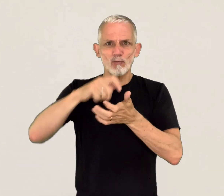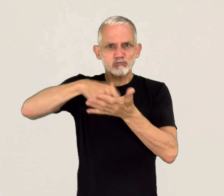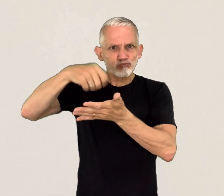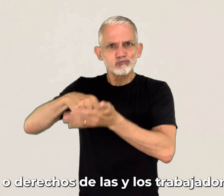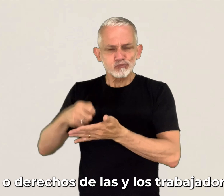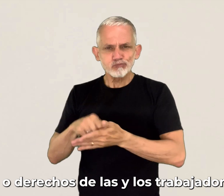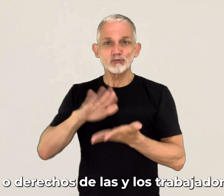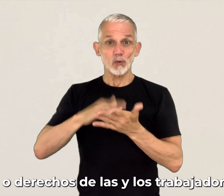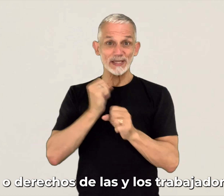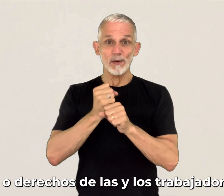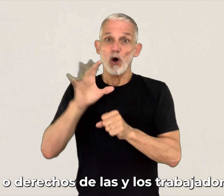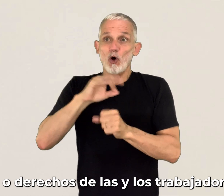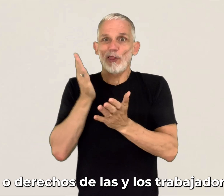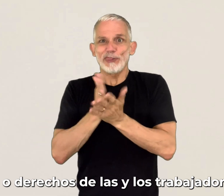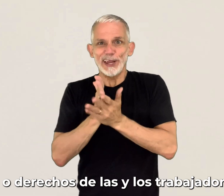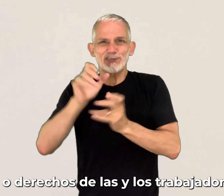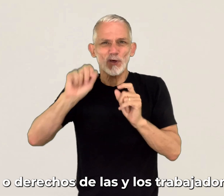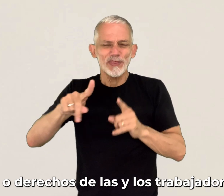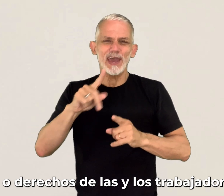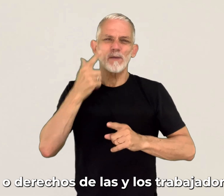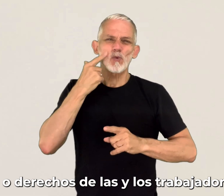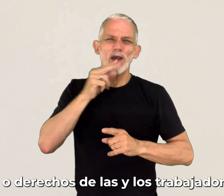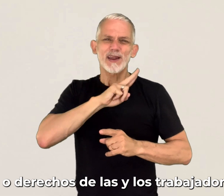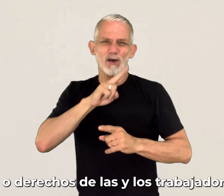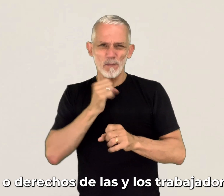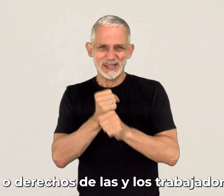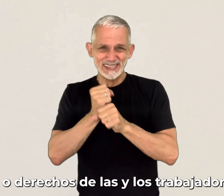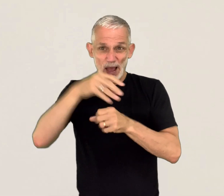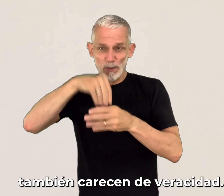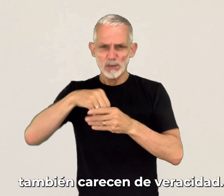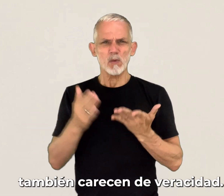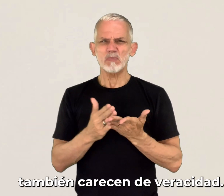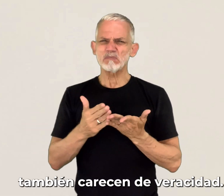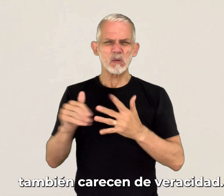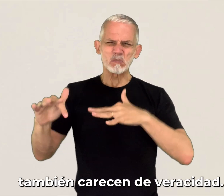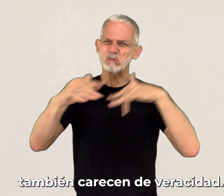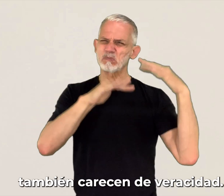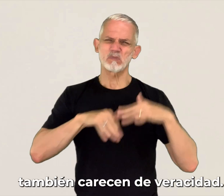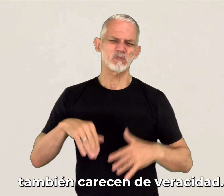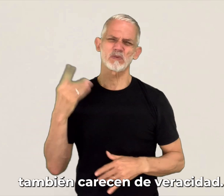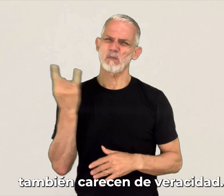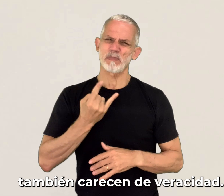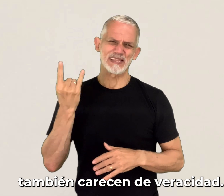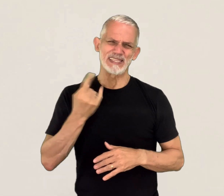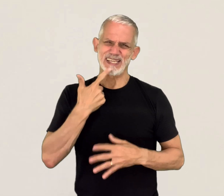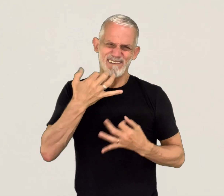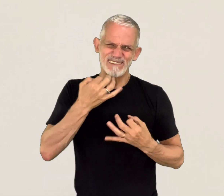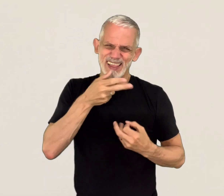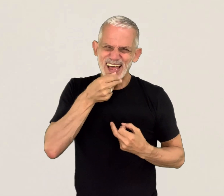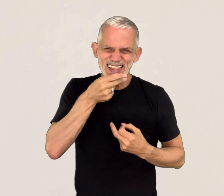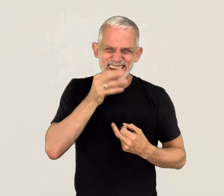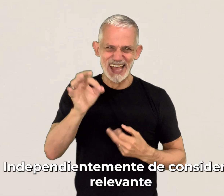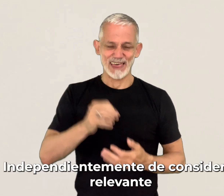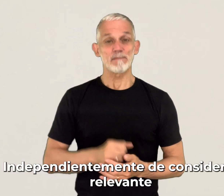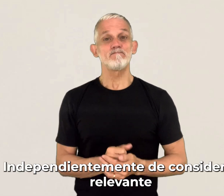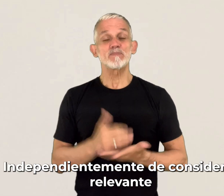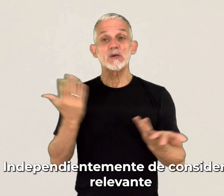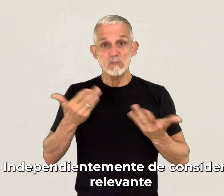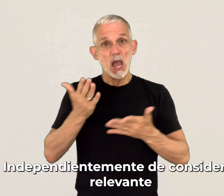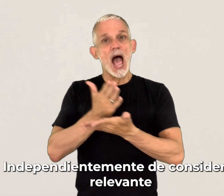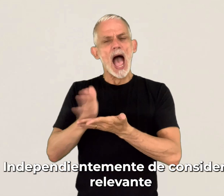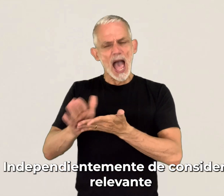trabajo o derechos de las y los trabajadores también carecen de cidad